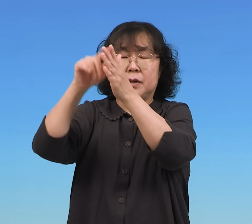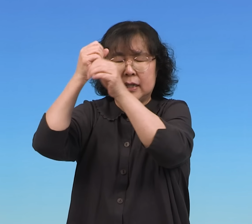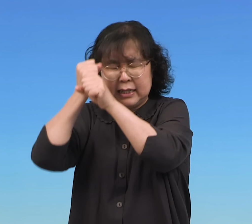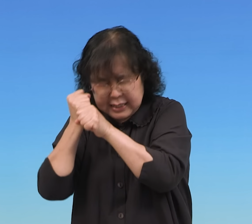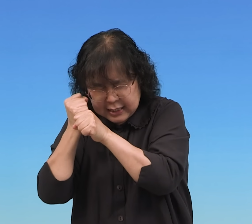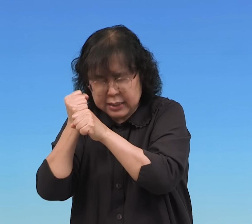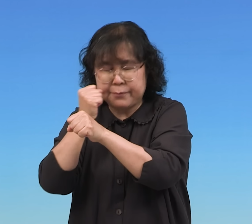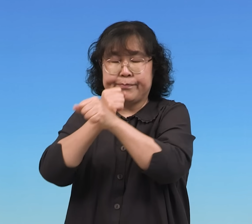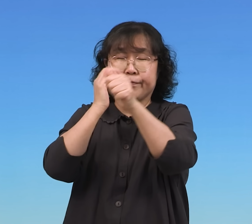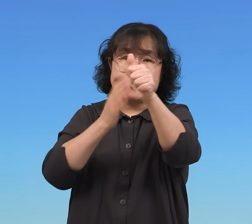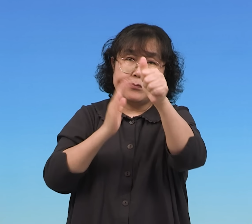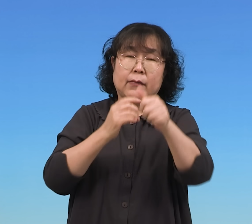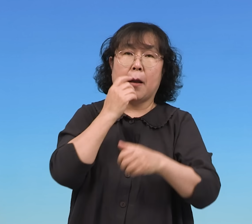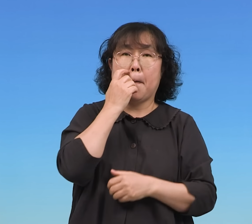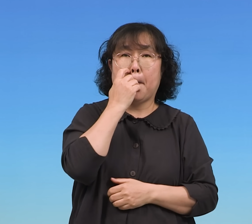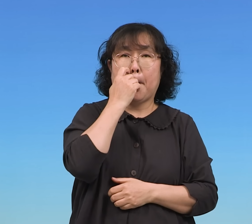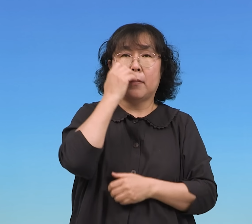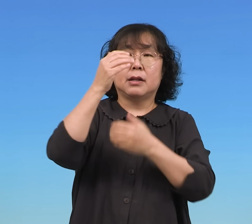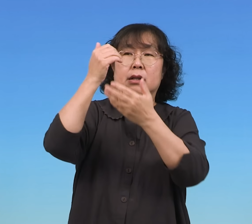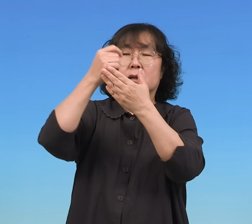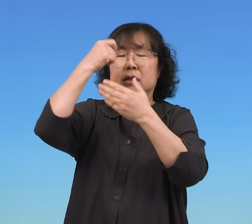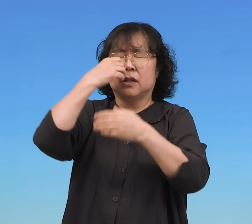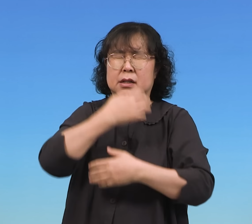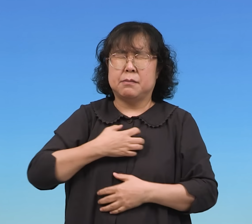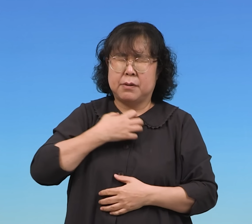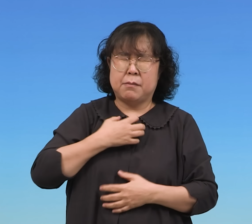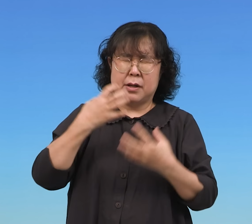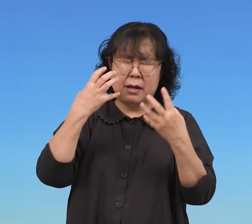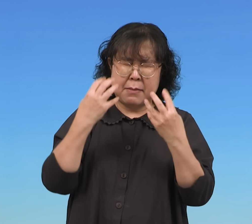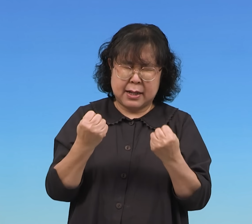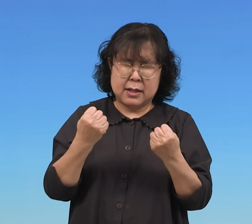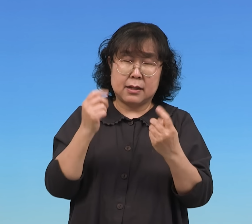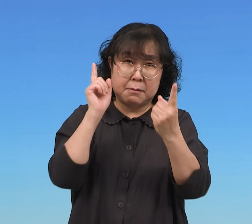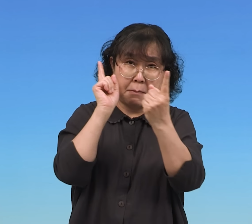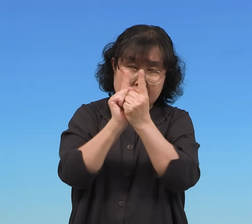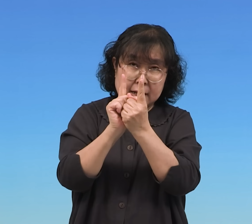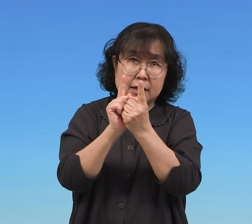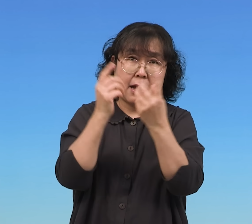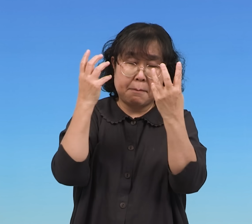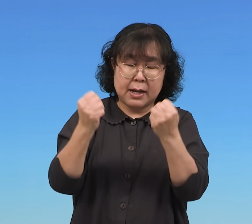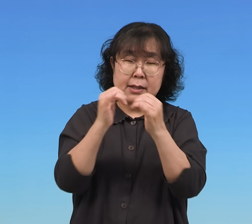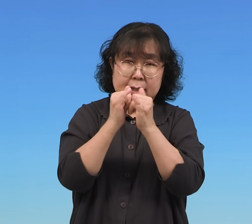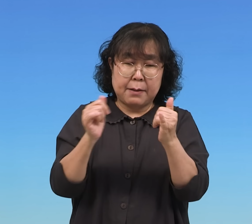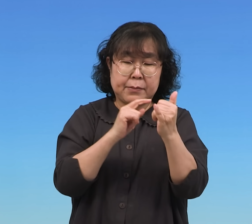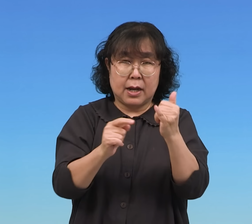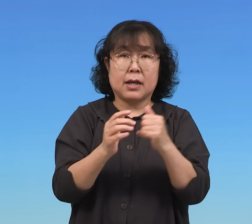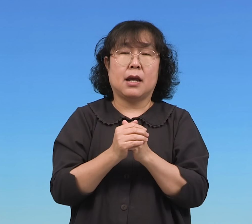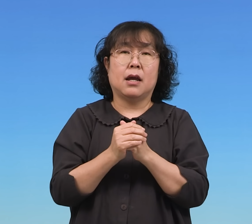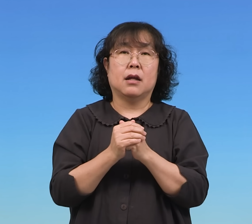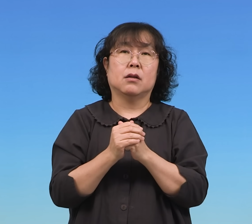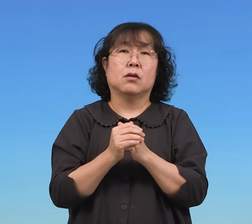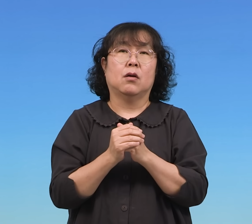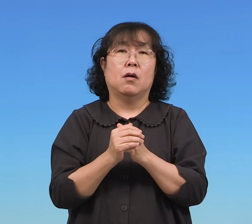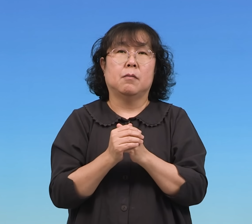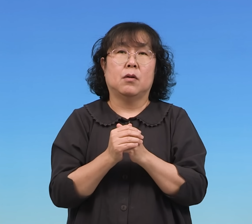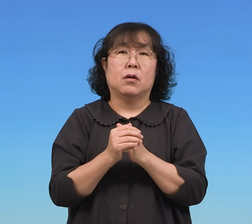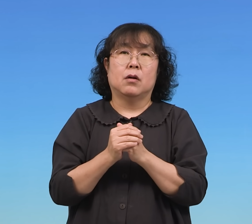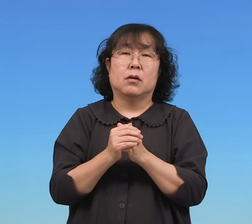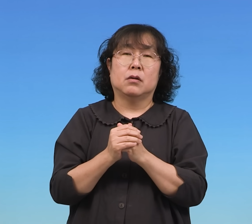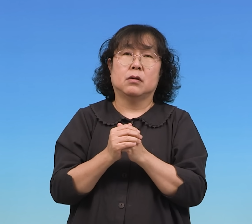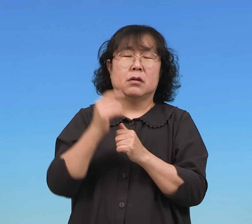찬양을 부를 동안에 하나님, 슬픔을 당한 수많은 사람들에게, 그리고 또 이런저런 예측하지